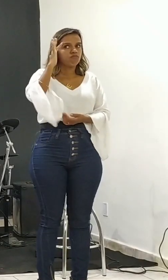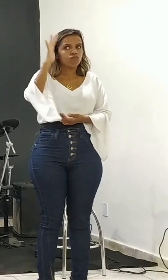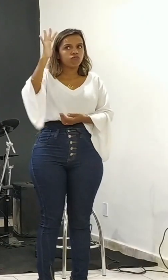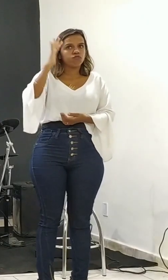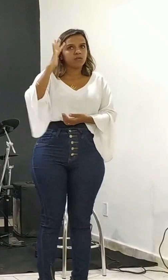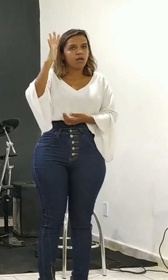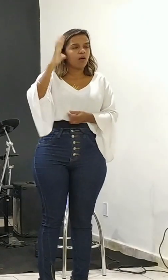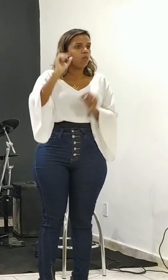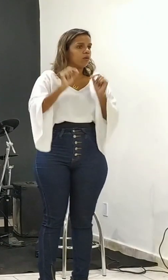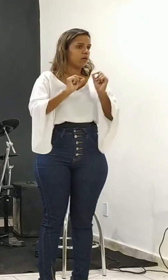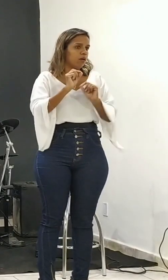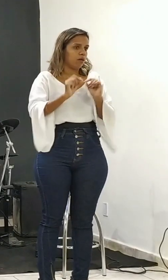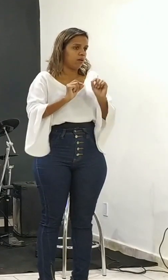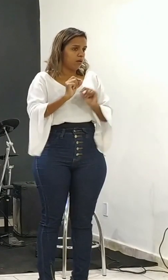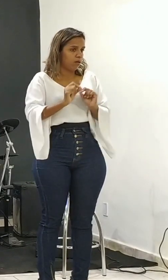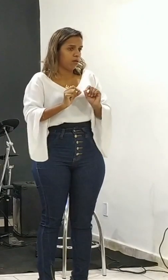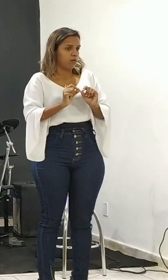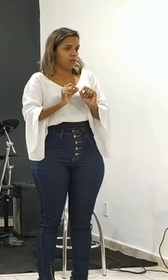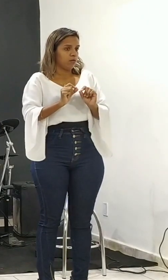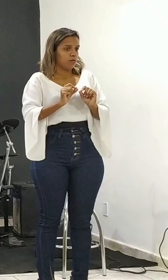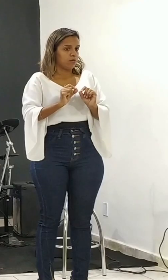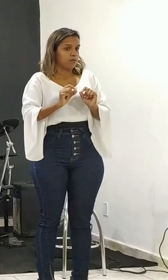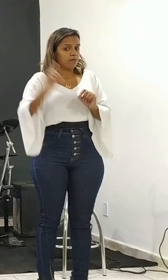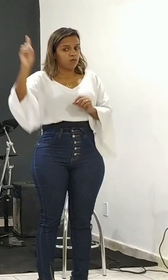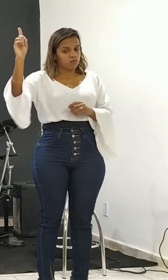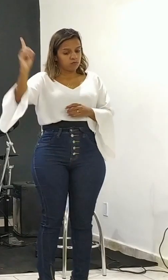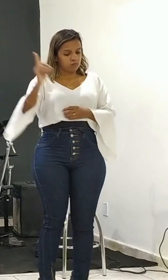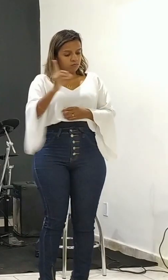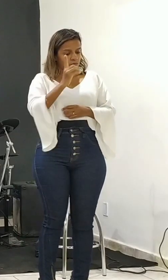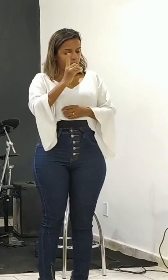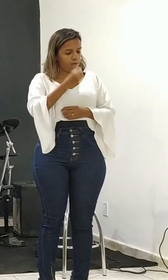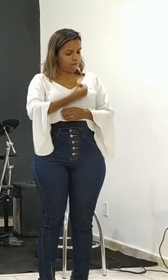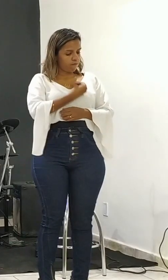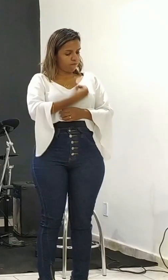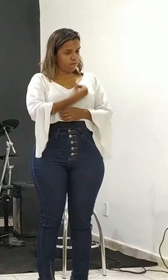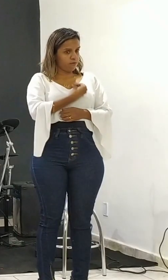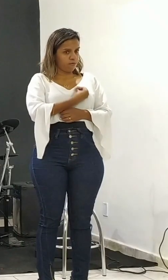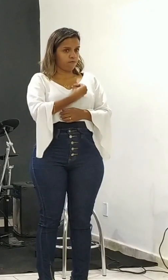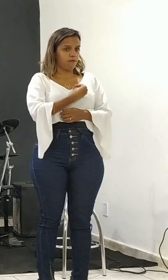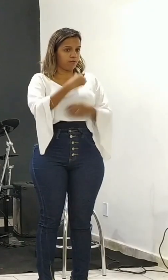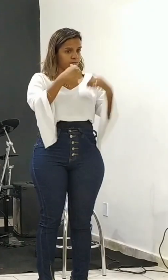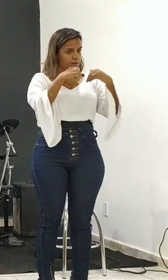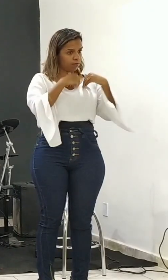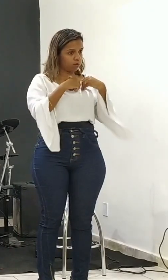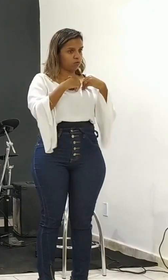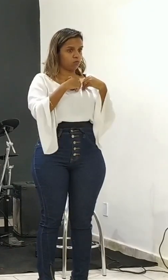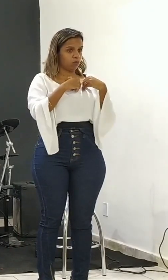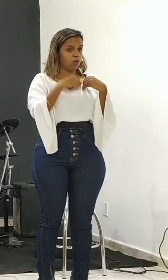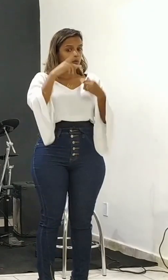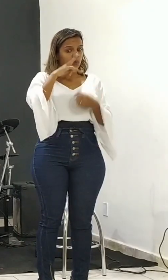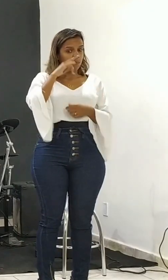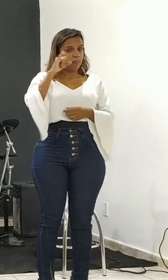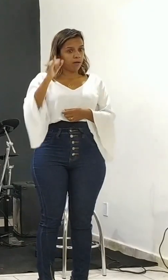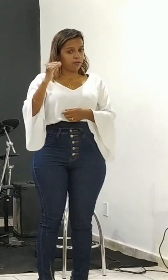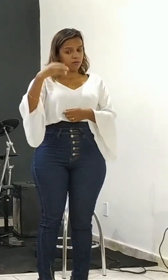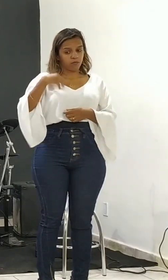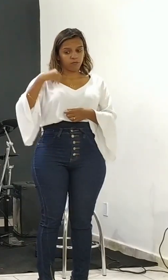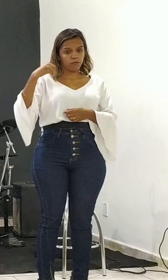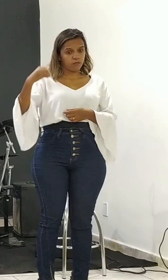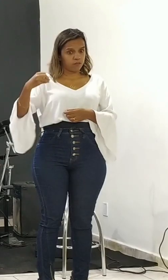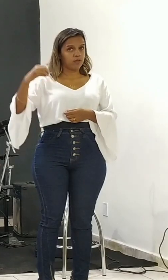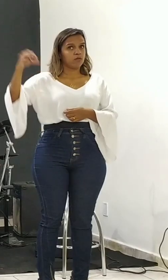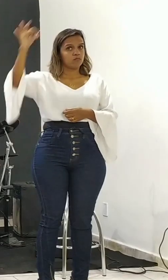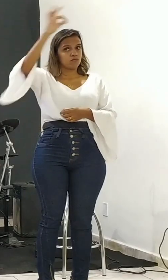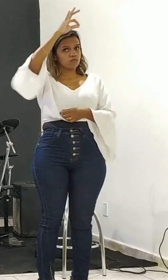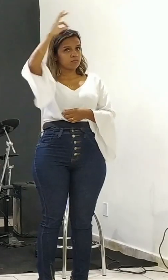imaginar, né, é alguém que é morada de Deus, morada do Pai, morada do Filho, morada